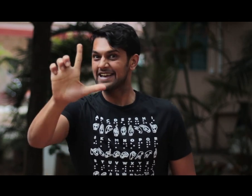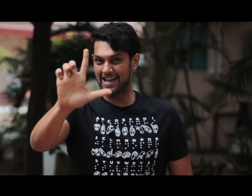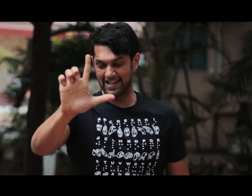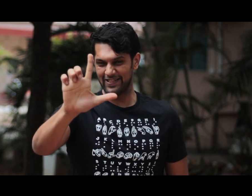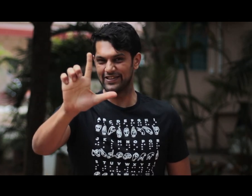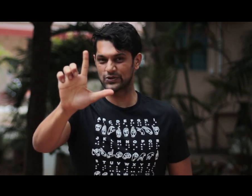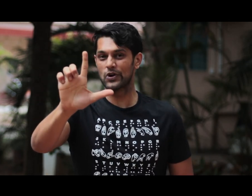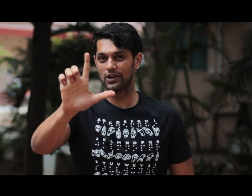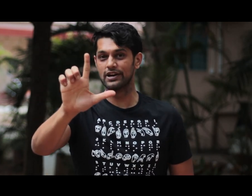A-A-S-L. That's what you learned.